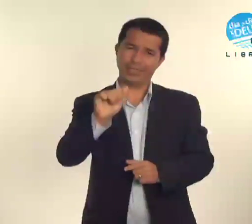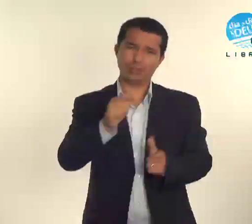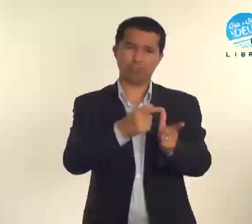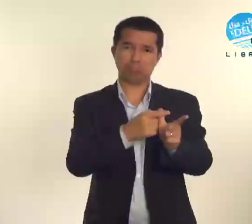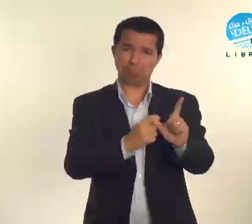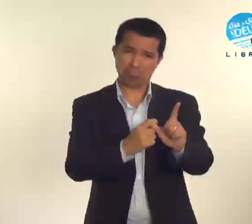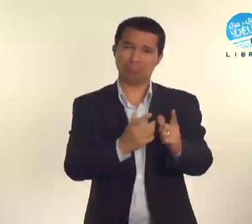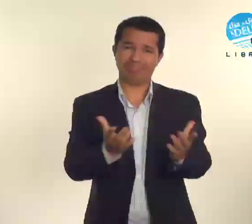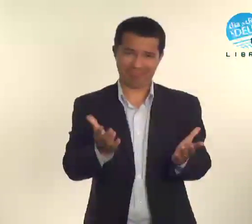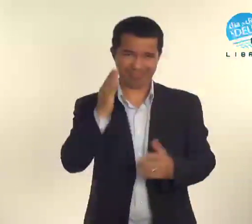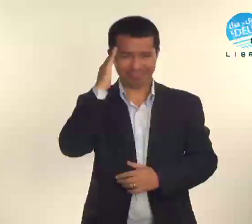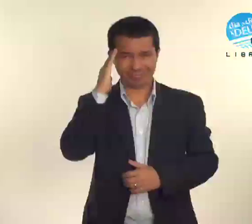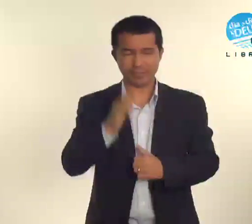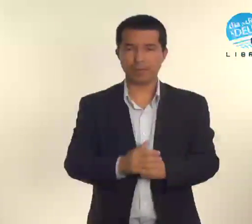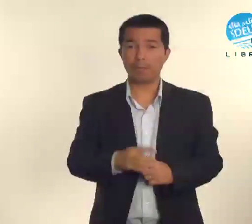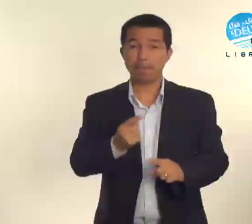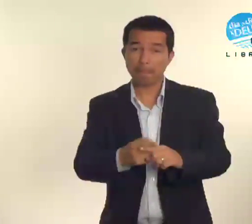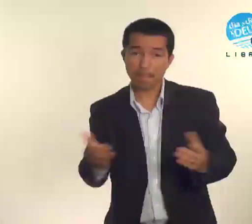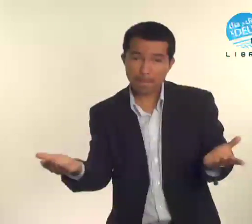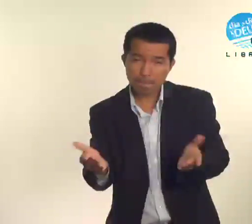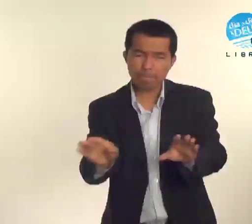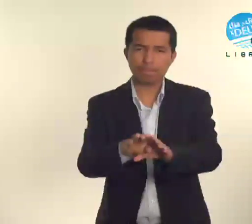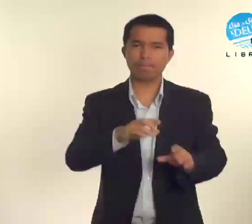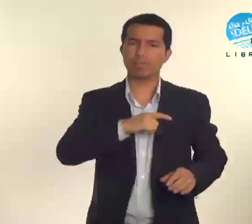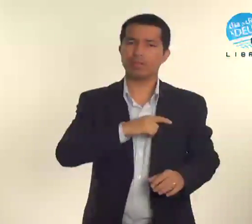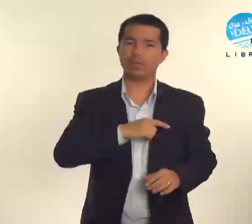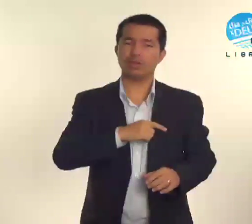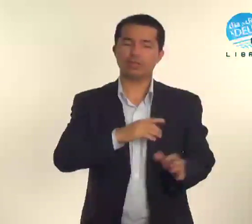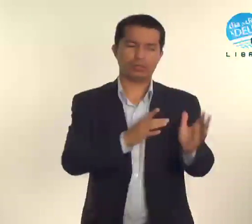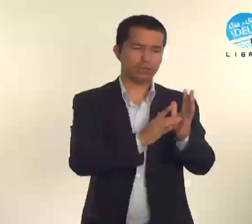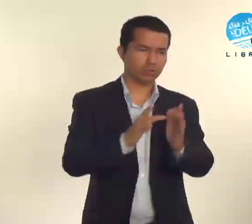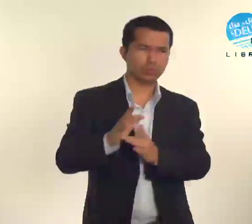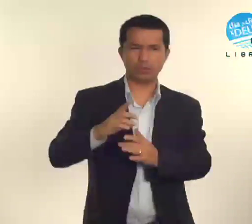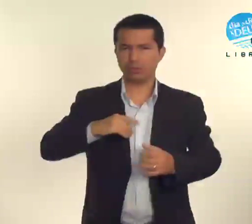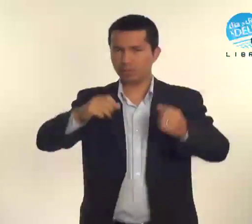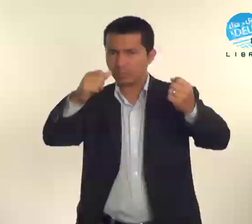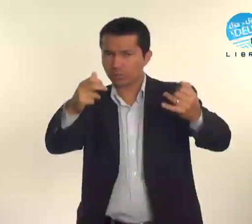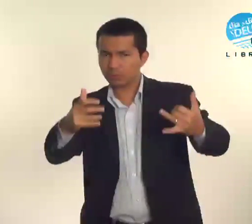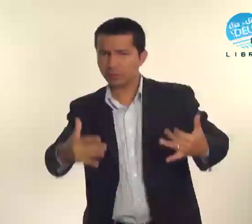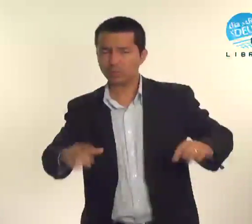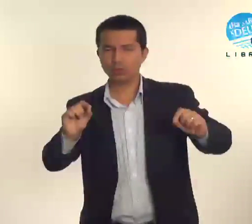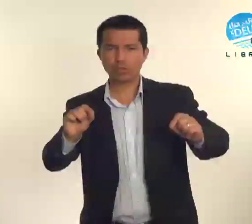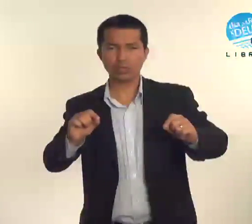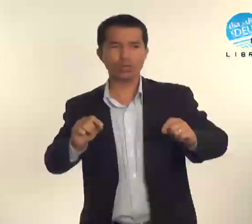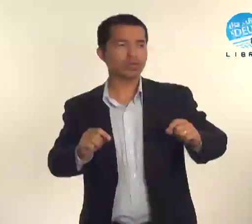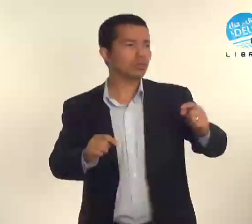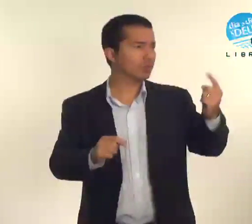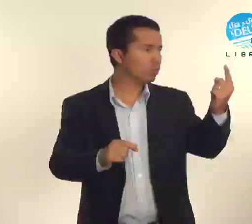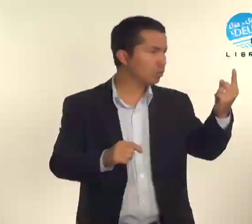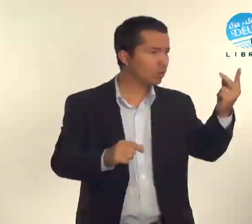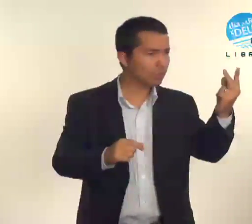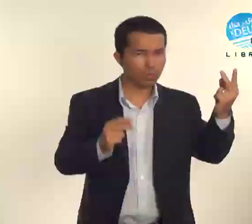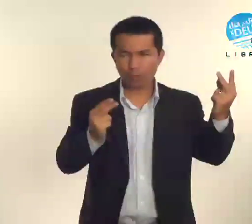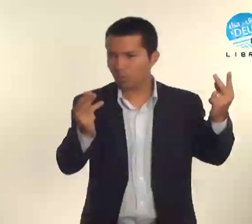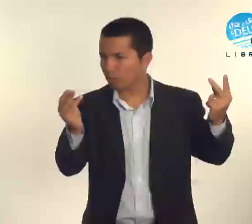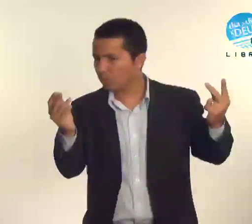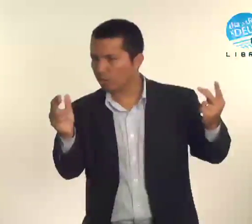palavra que nos faz reconhecer que não existe nem sequer um ser humano que